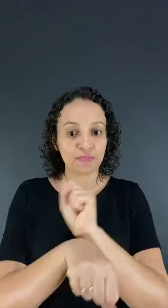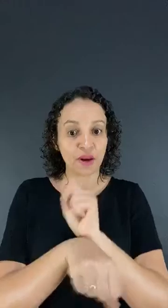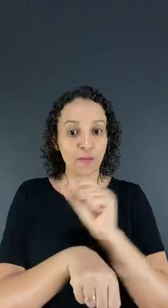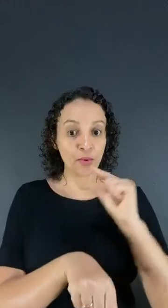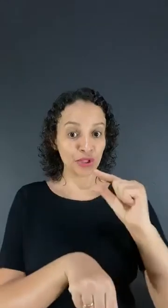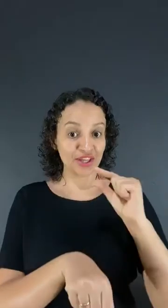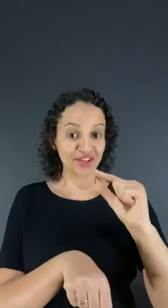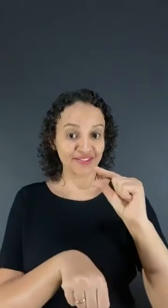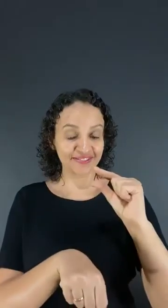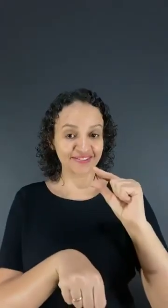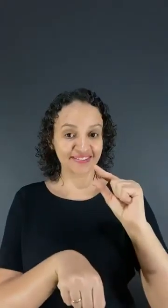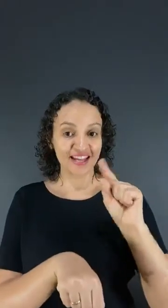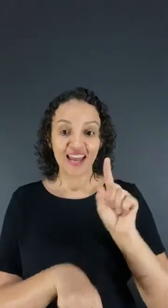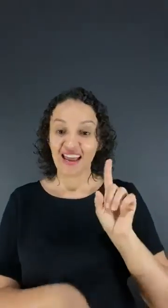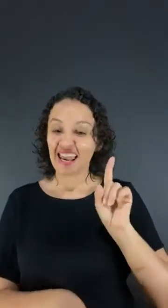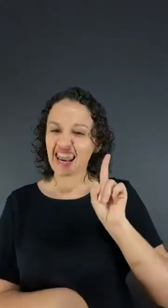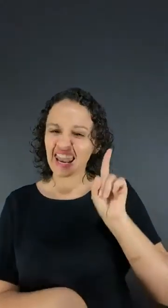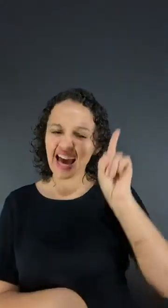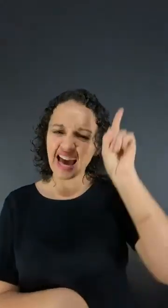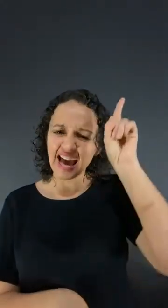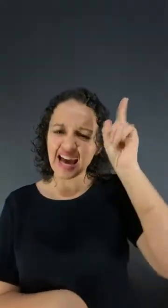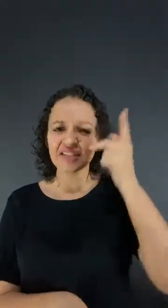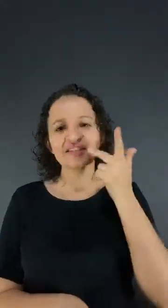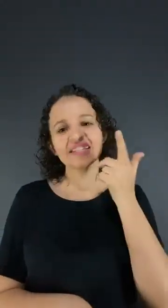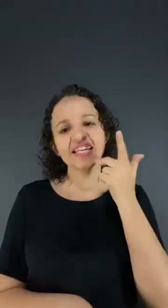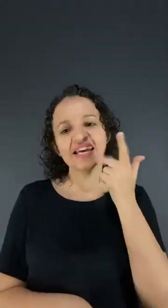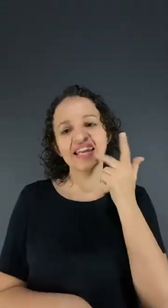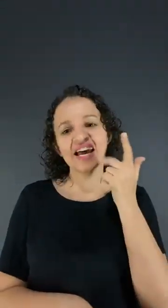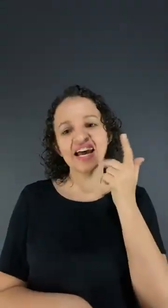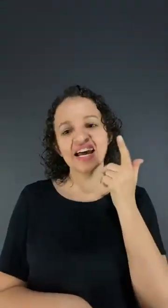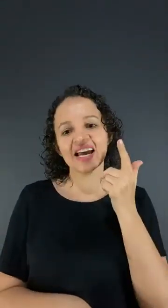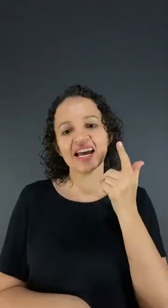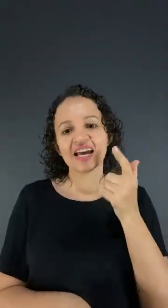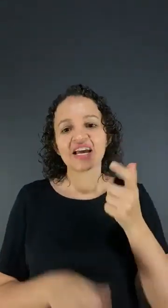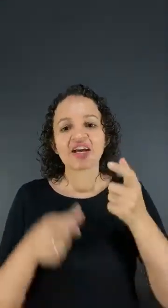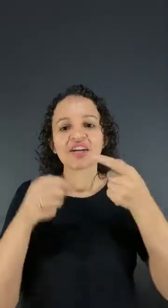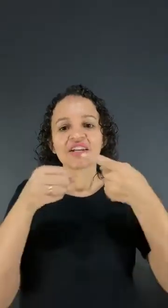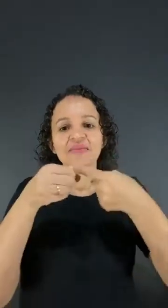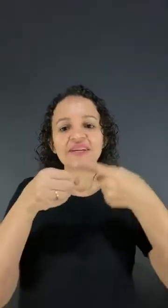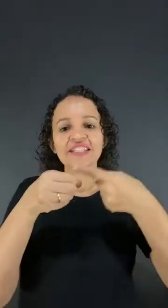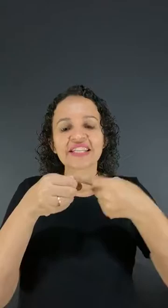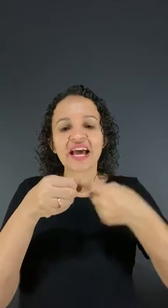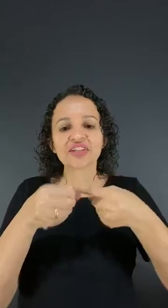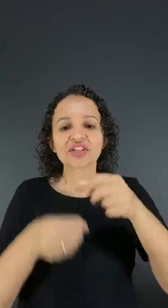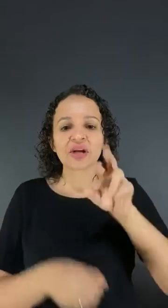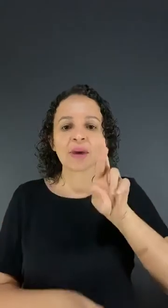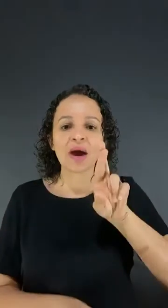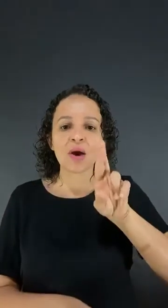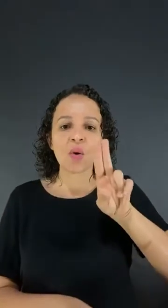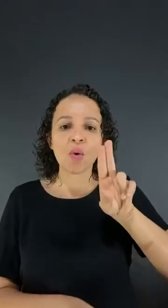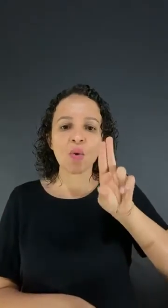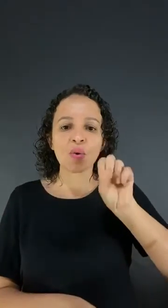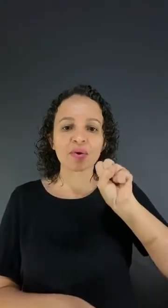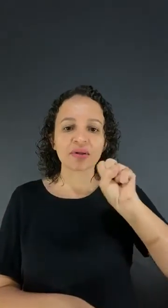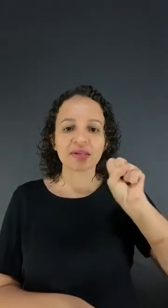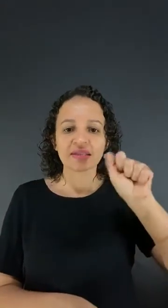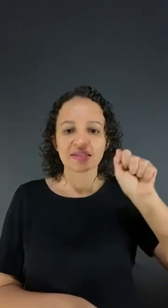Nós vamos esperar um pouquinho. Ela é lá do Ceará, numa cidade que chama